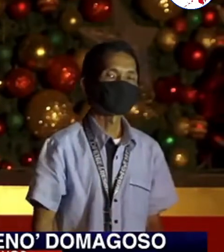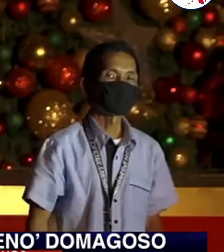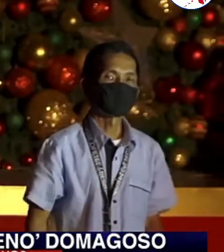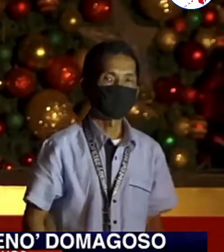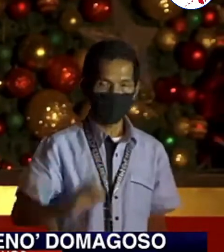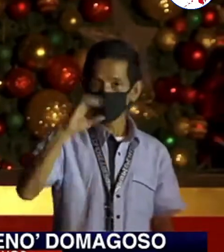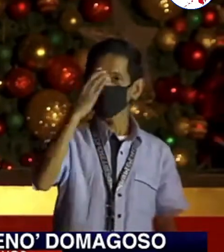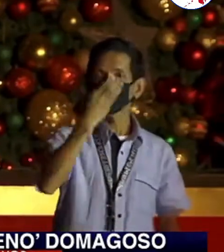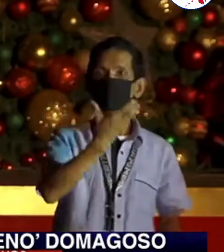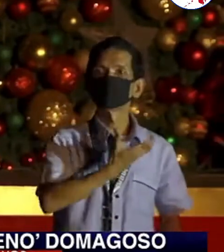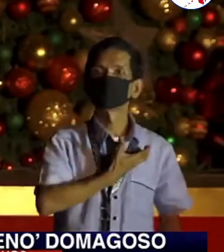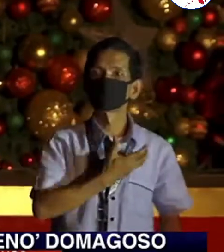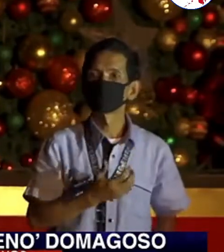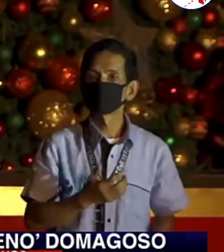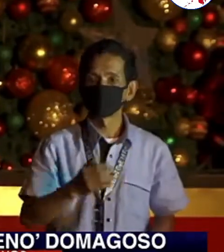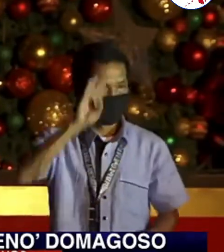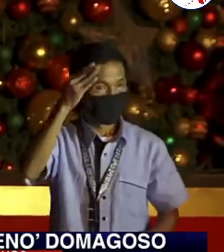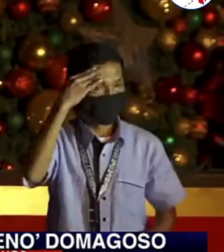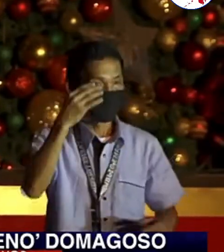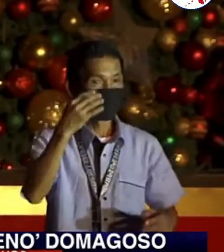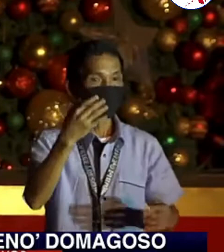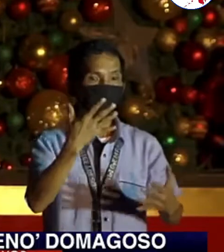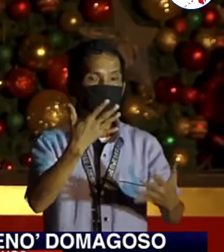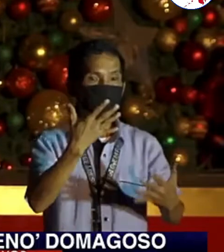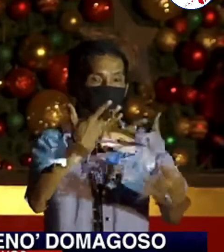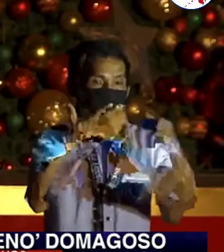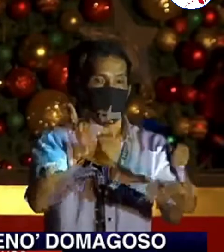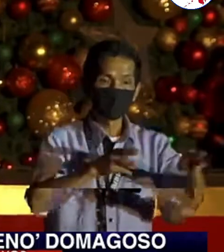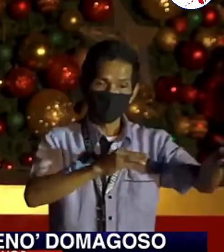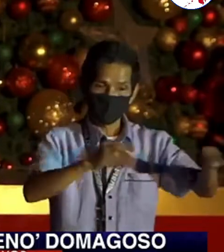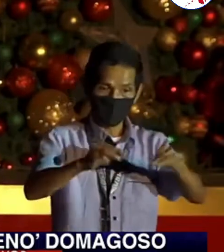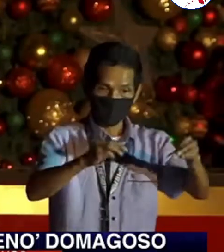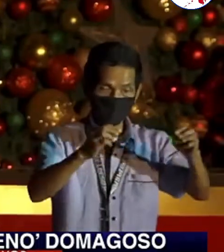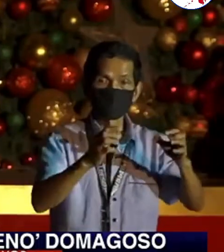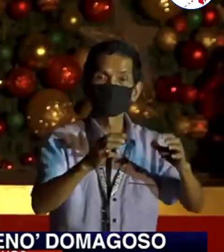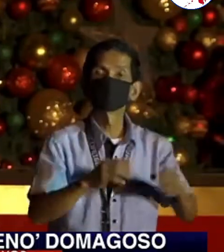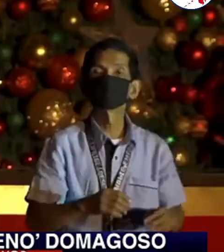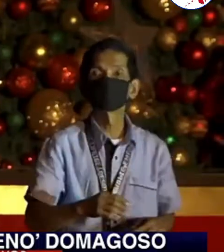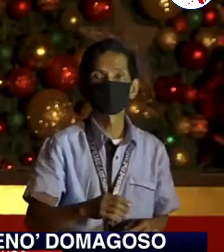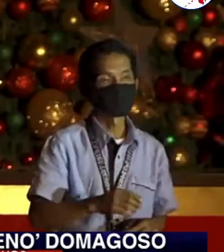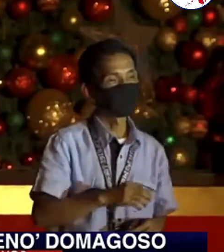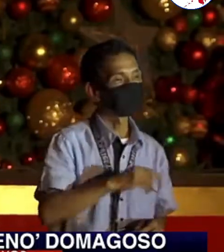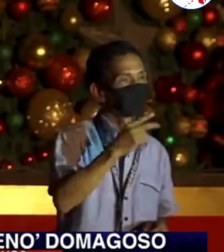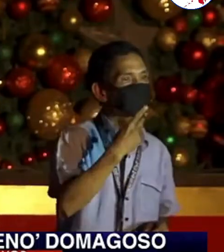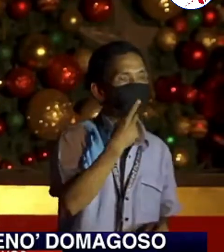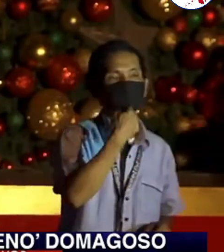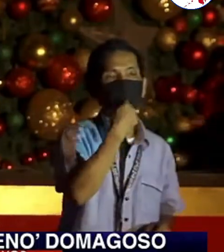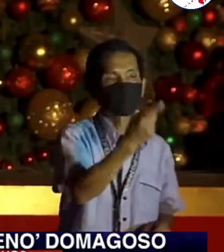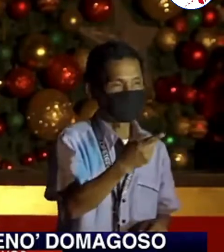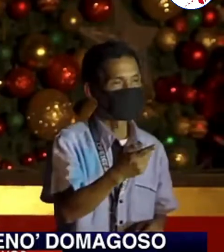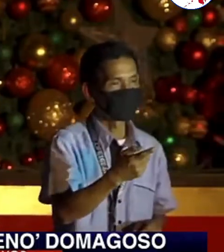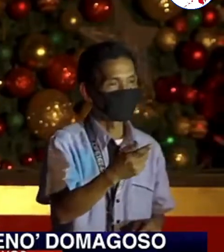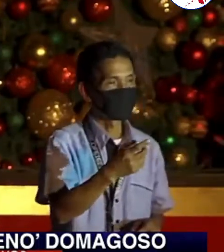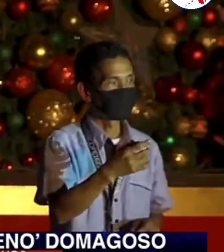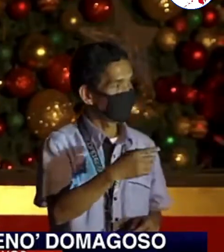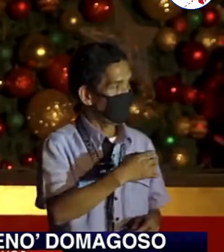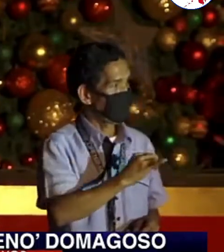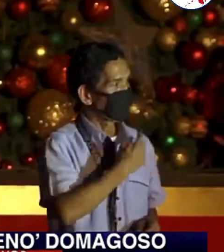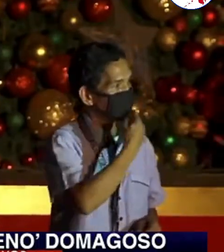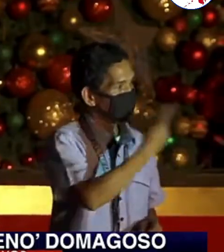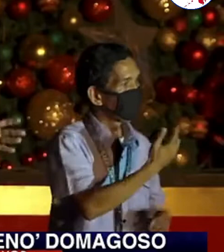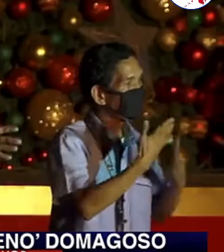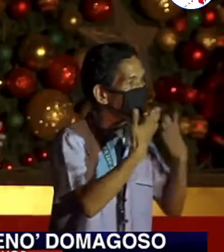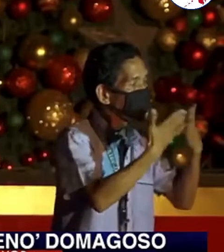yung ating Bureau of Jail Management. At yung mga hindi ko nabanggit, binabanggit ko po kayo.